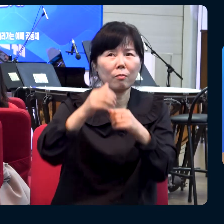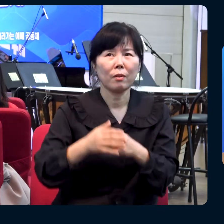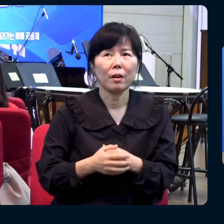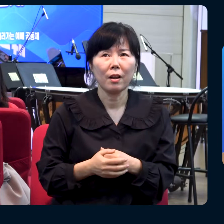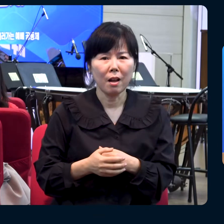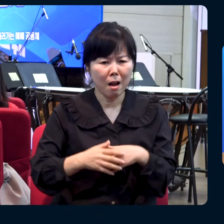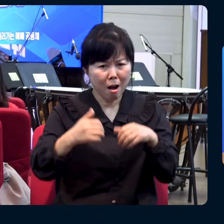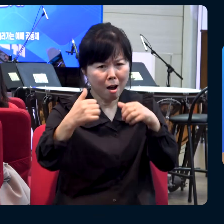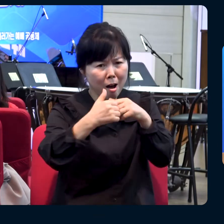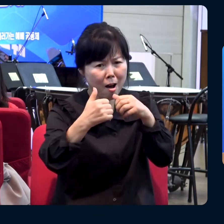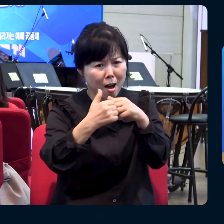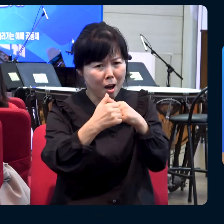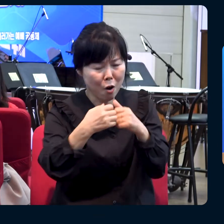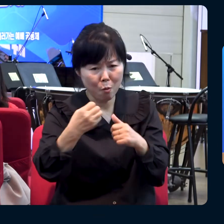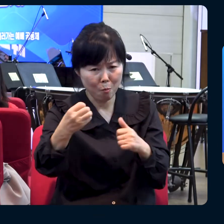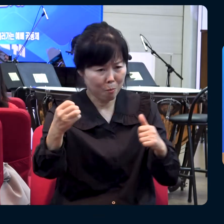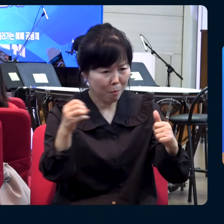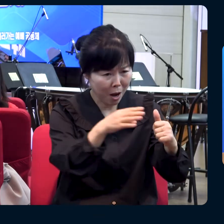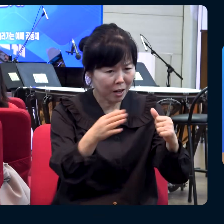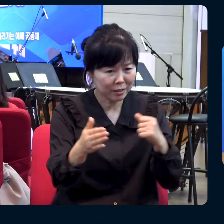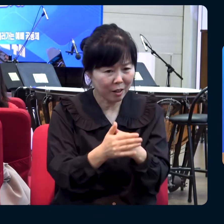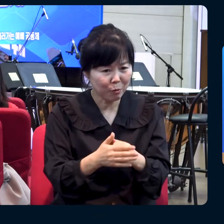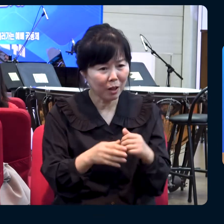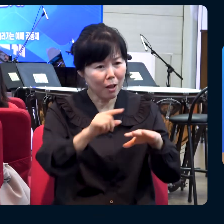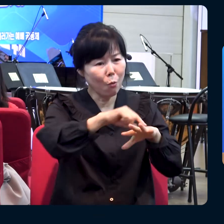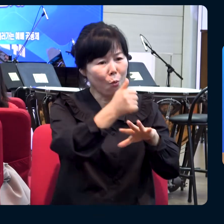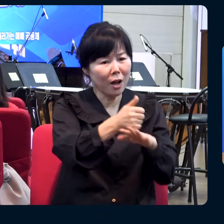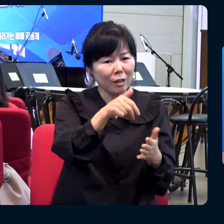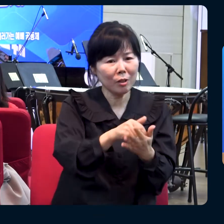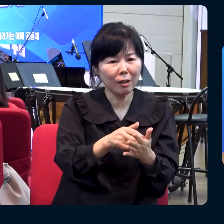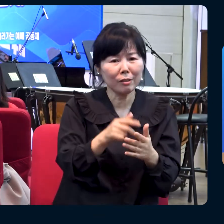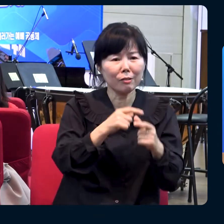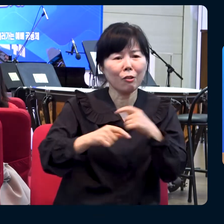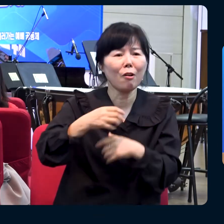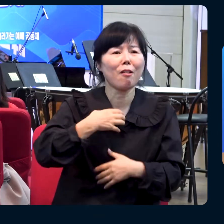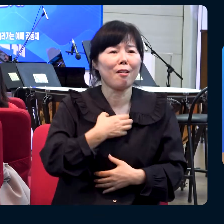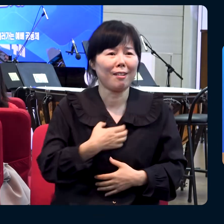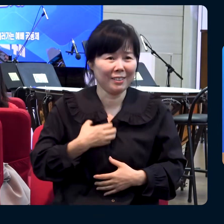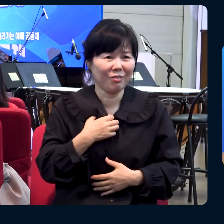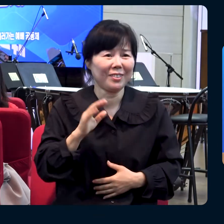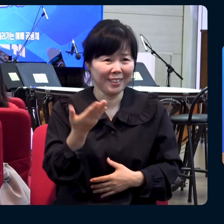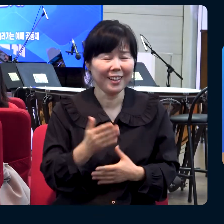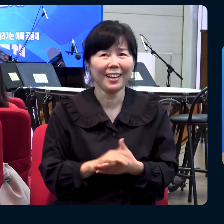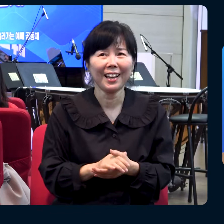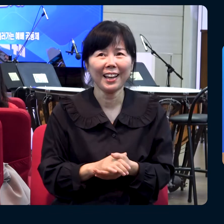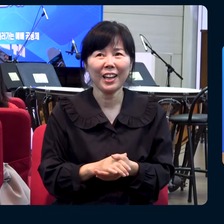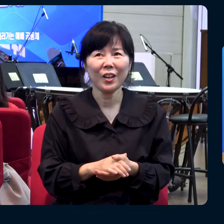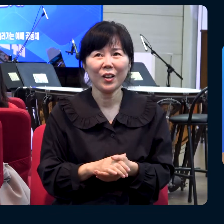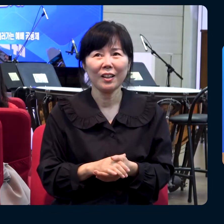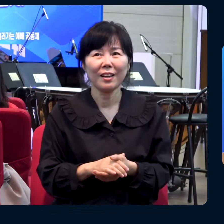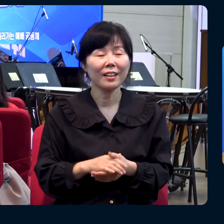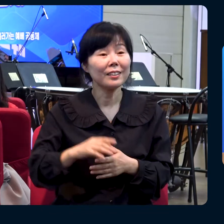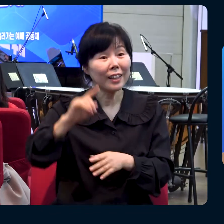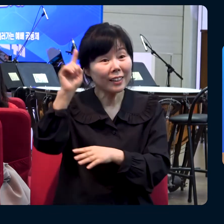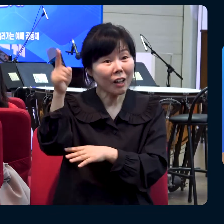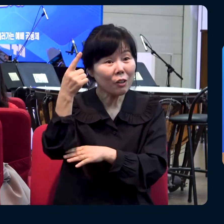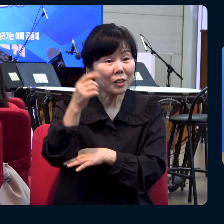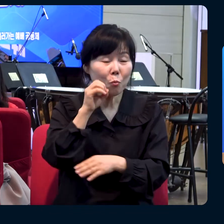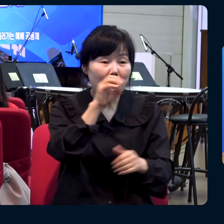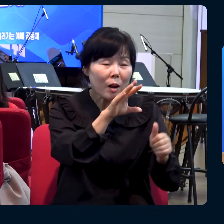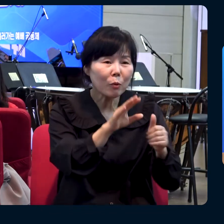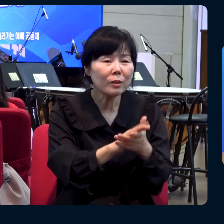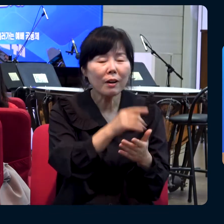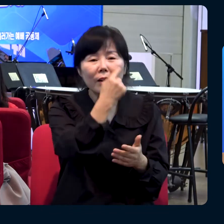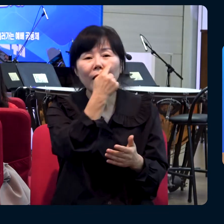더 염려가 되는 거예요. 이때 다윗이 자기 인생의 들판에 있었던 간증을